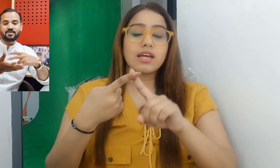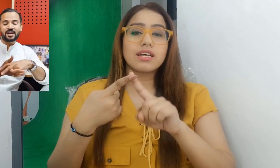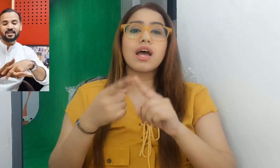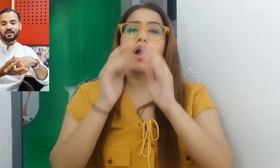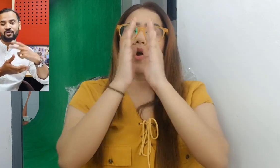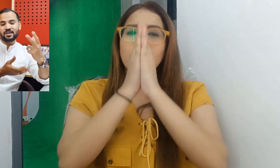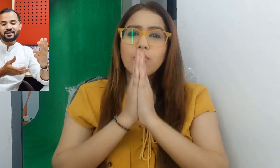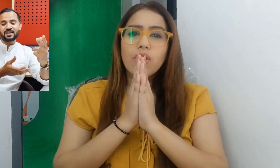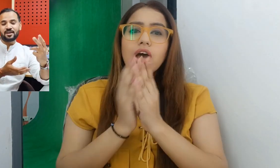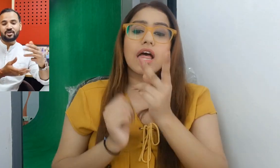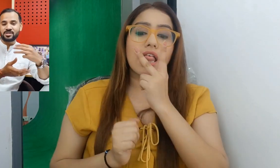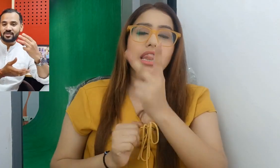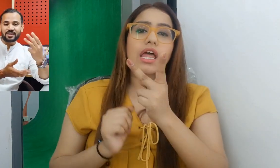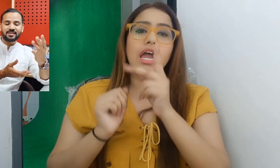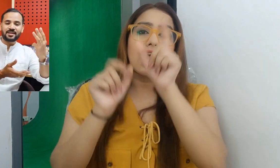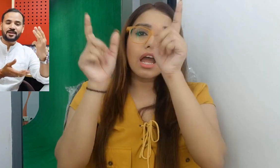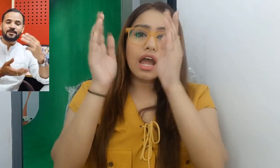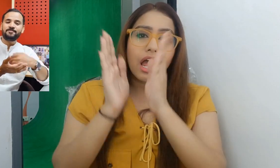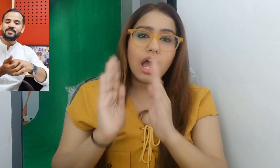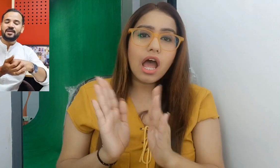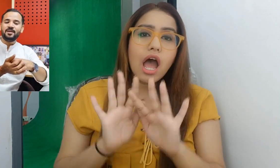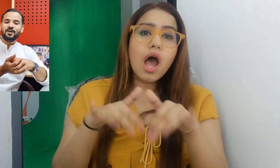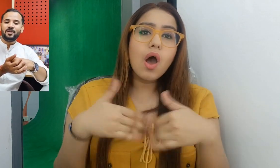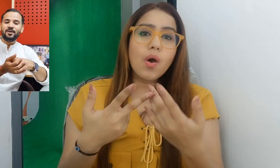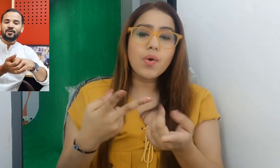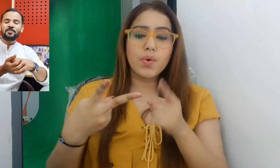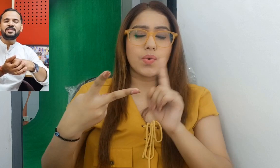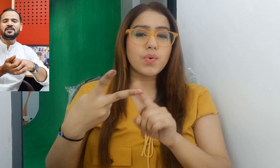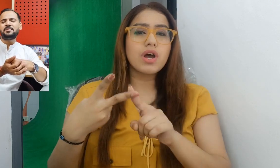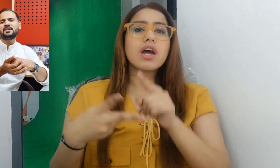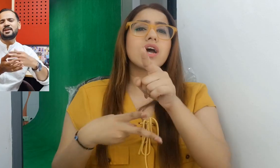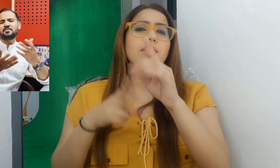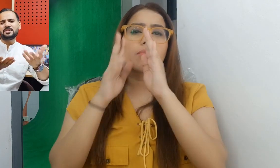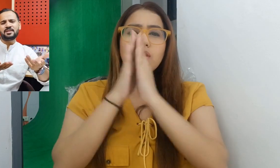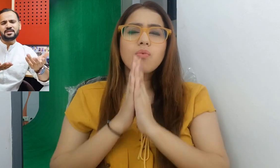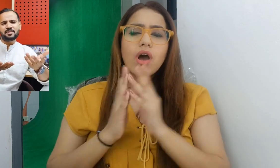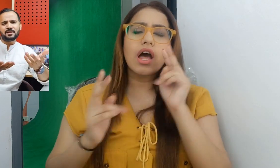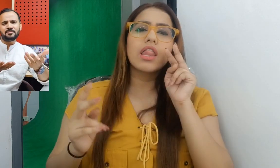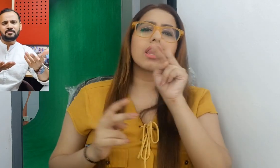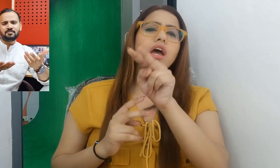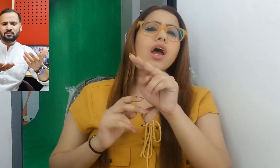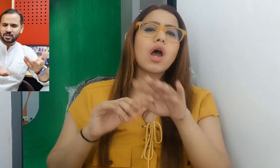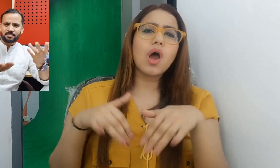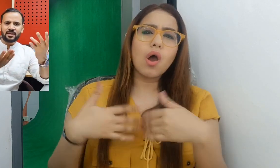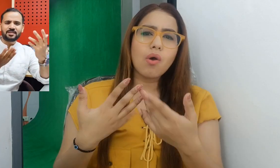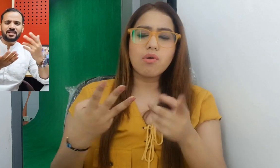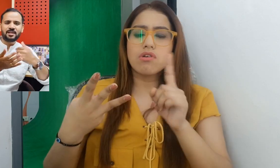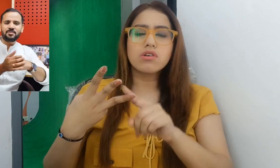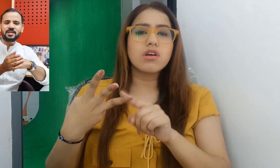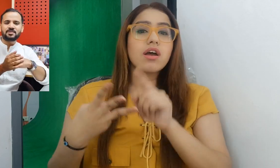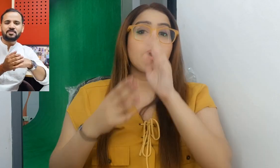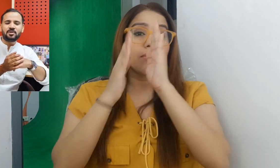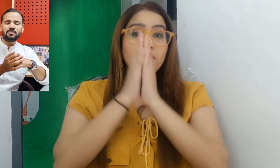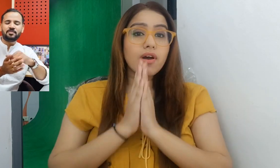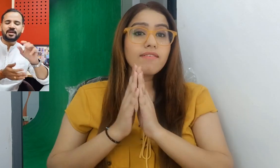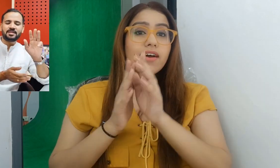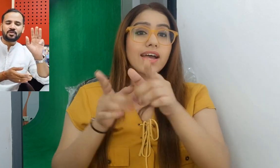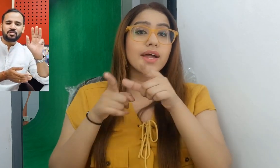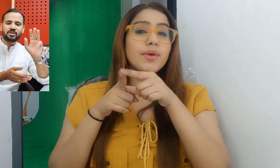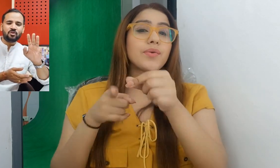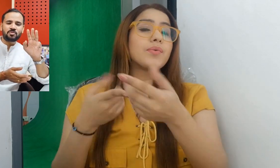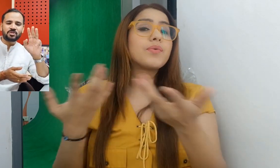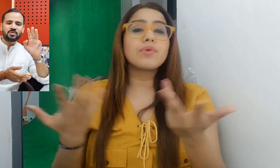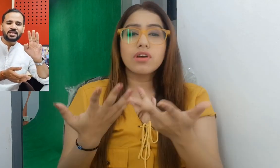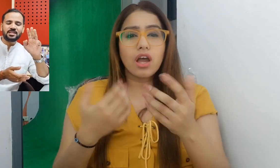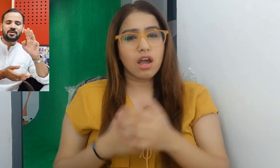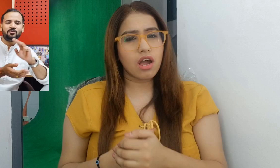देगा, कहां तक वो देखता है और ईश्वर करता क्या है। तो पंडित जी के बेटे ने कहा कि बस इतनी सी बात है, मुझे आप लेके चलिए 1 महीना समाप्त होने पर, मैं राजा